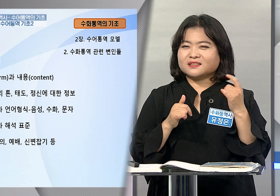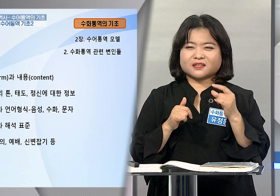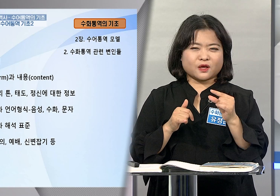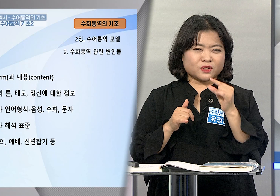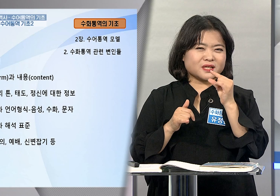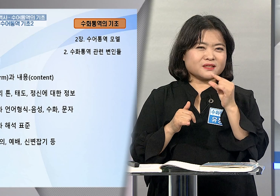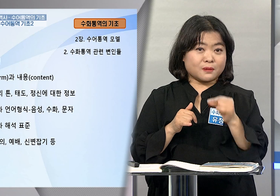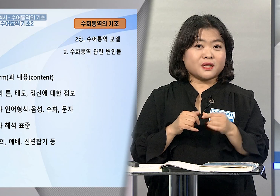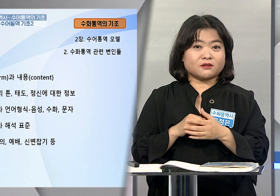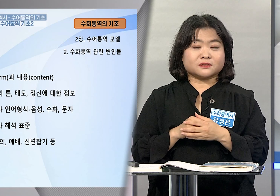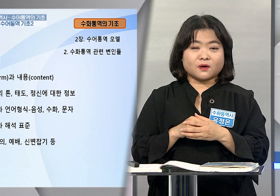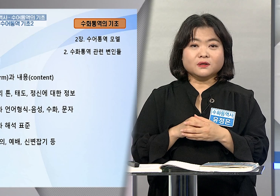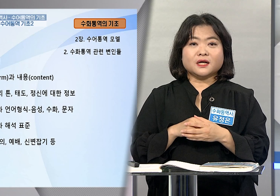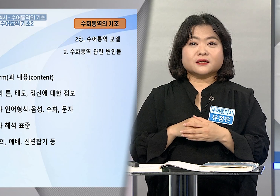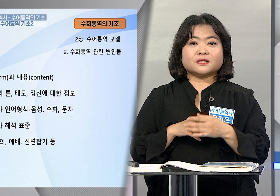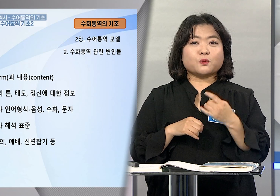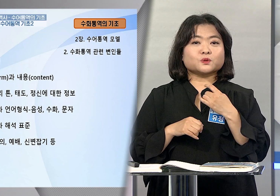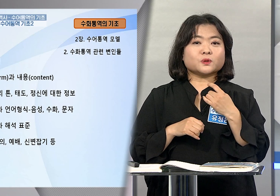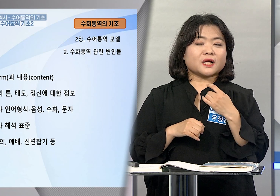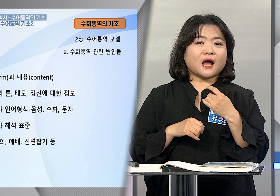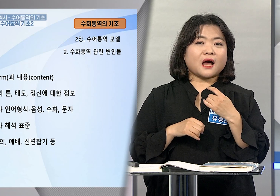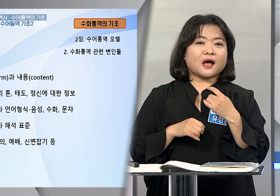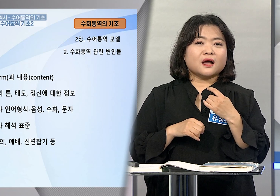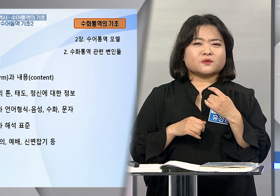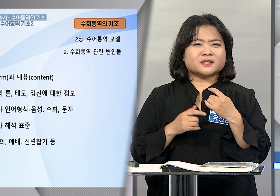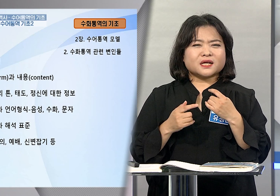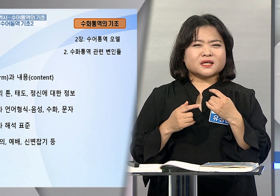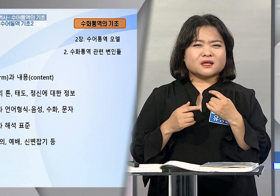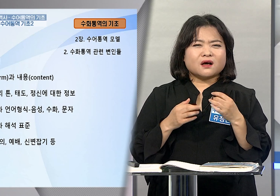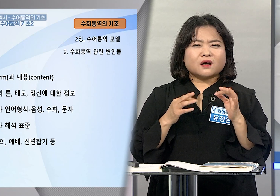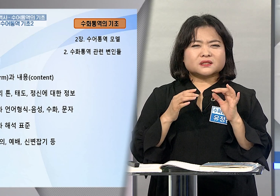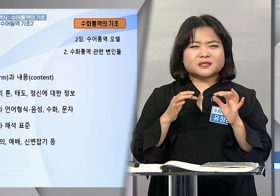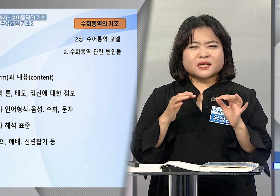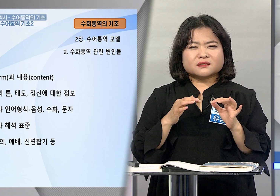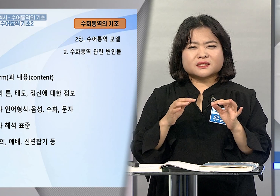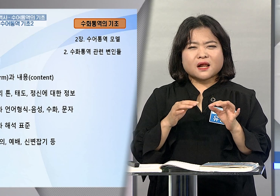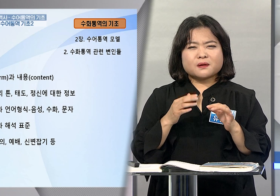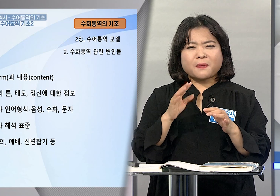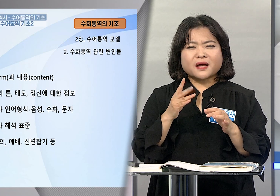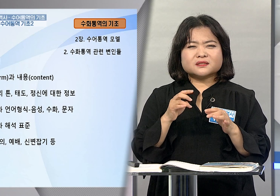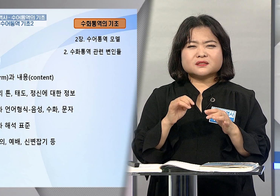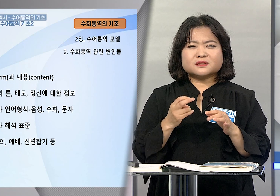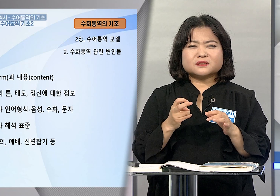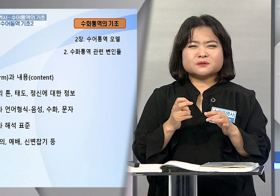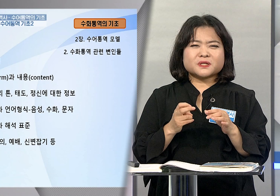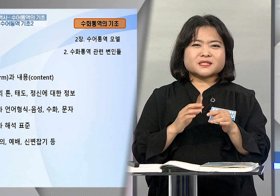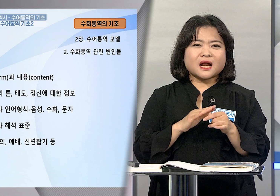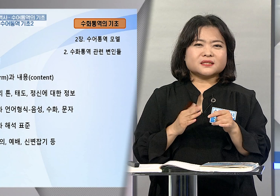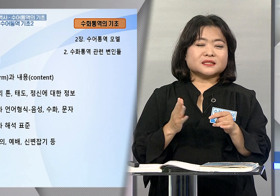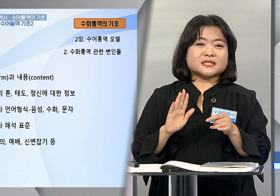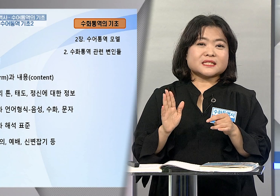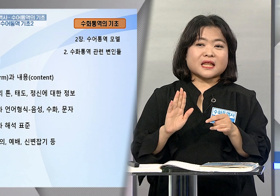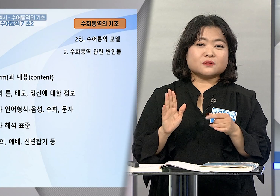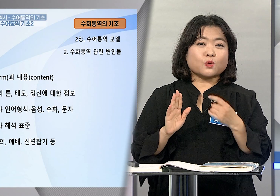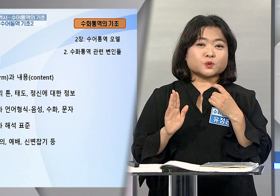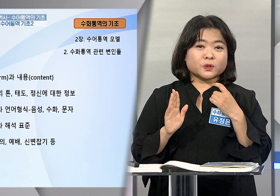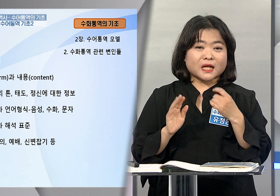데 굉장히 예민하거든요. 근데 목소리가 굉장히 허스키해서 발음이 잘 들리지 않는